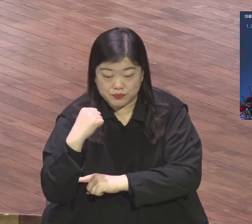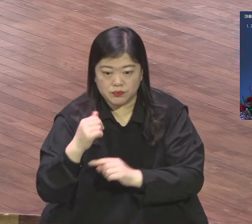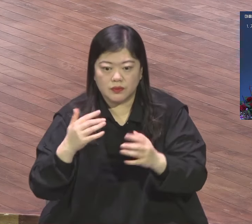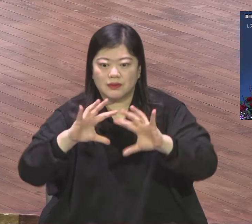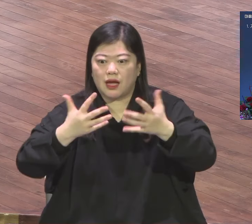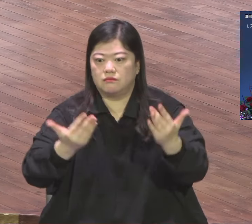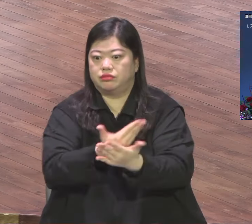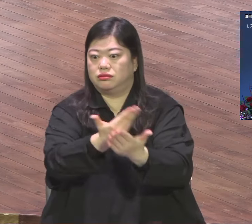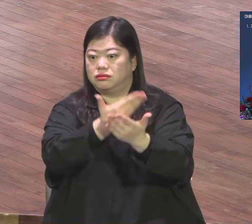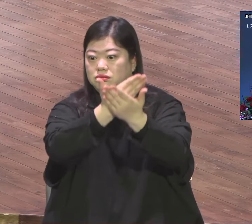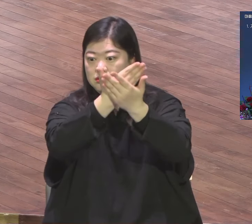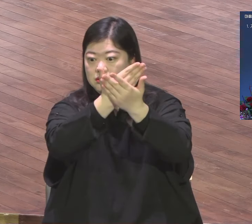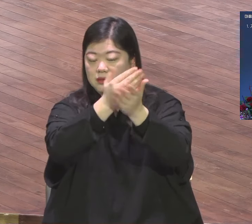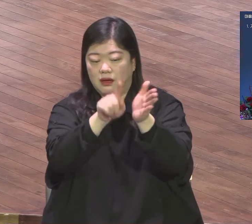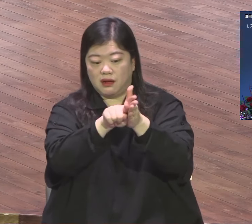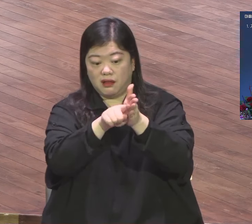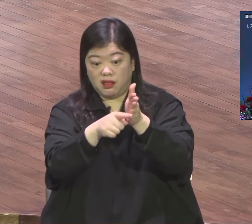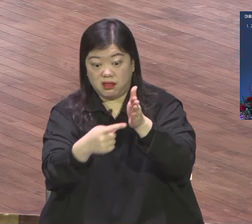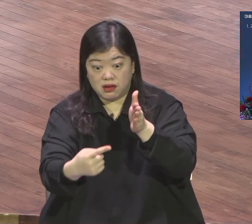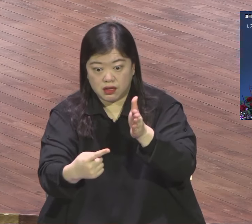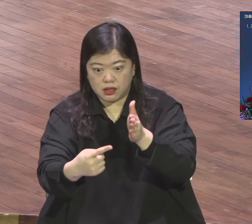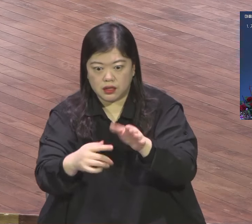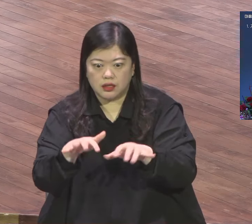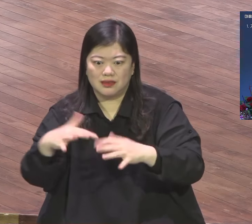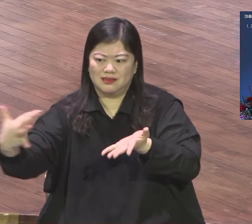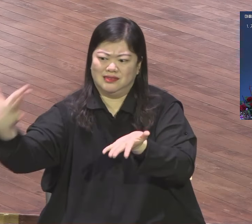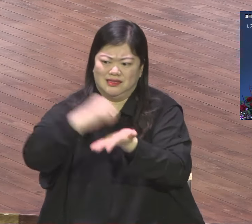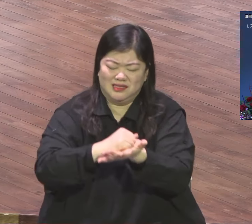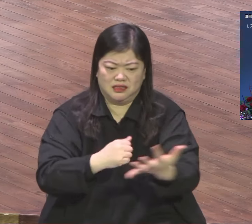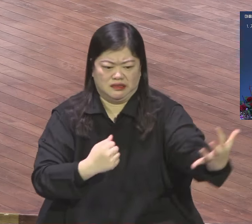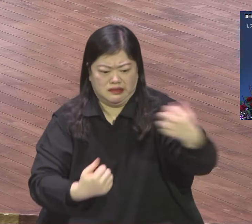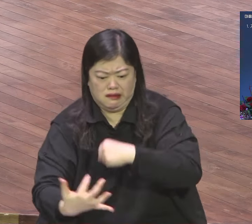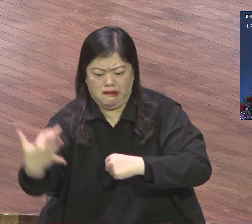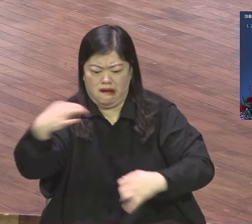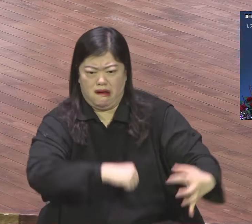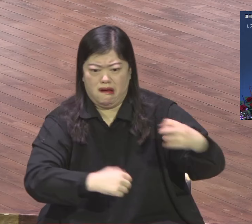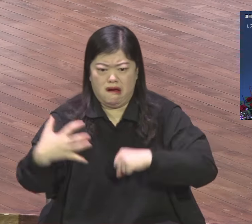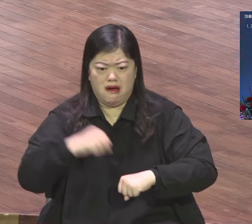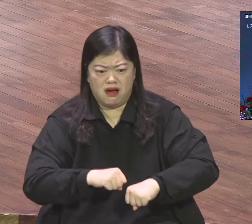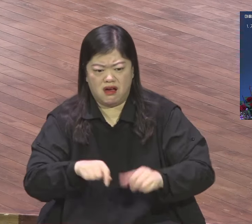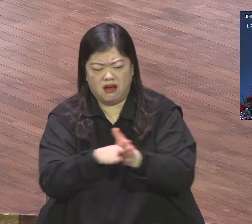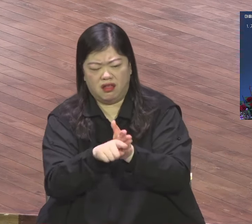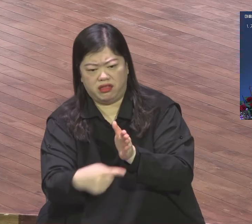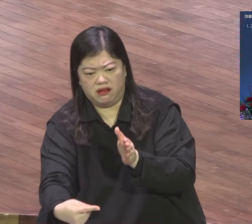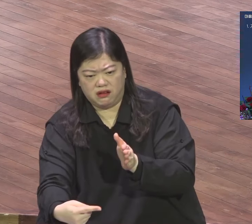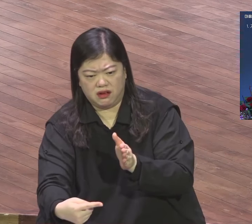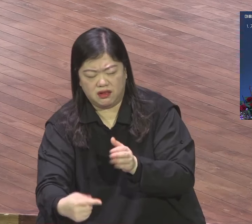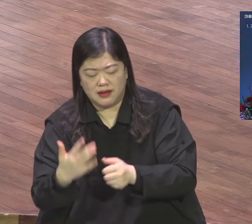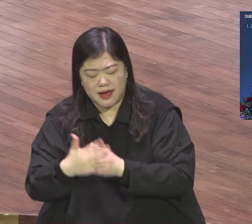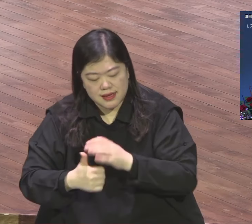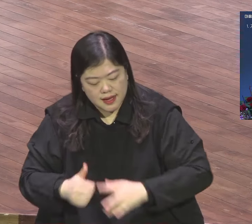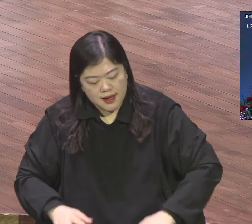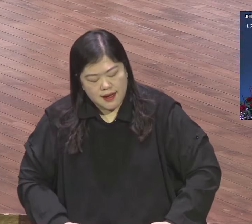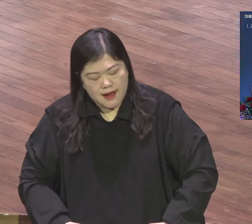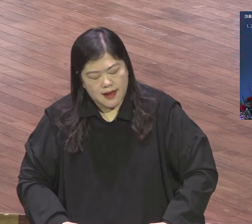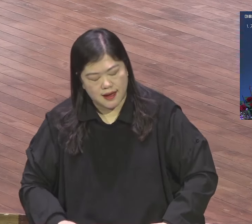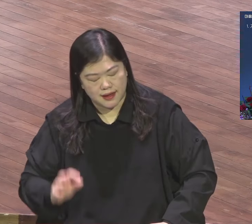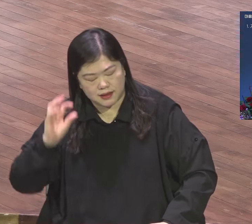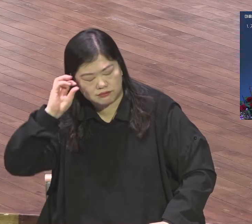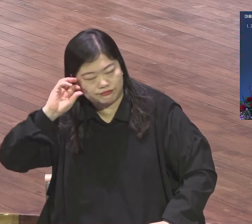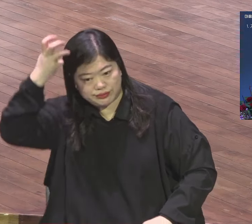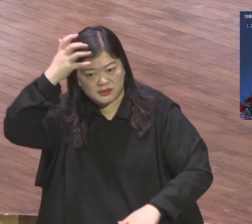않고 다른 강한 나라 로마 의지하고 막 뇌물 갖다 주고 싹 다 망했습니다. 하나님 화가 나가 보란 듯이 포로로